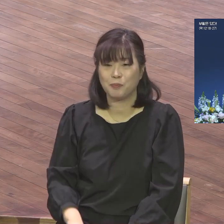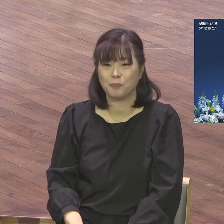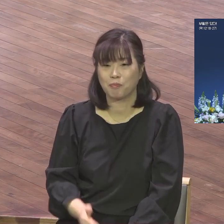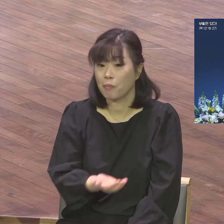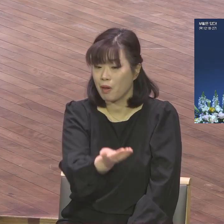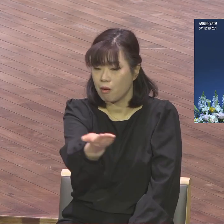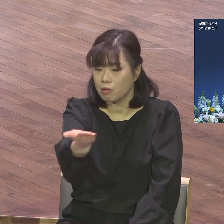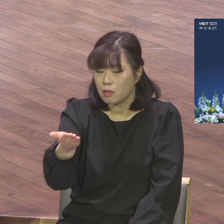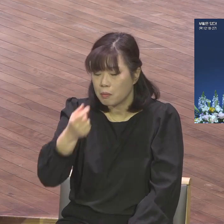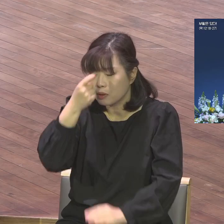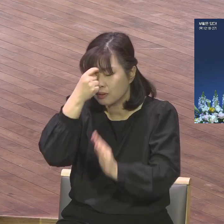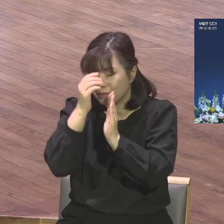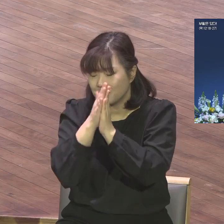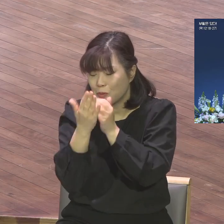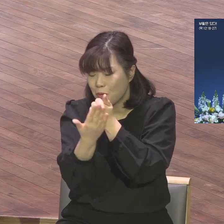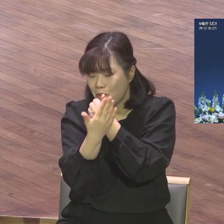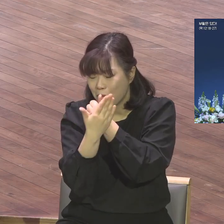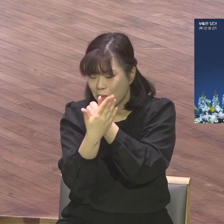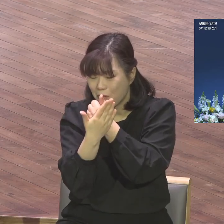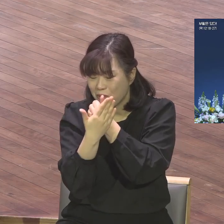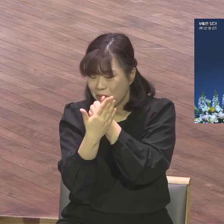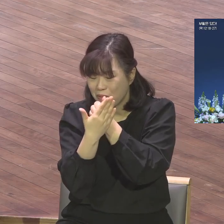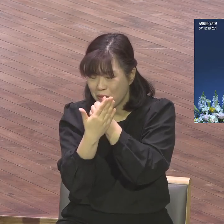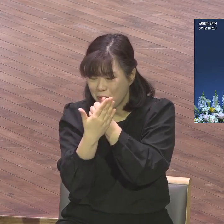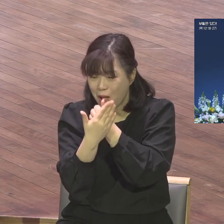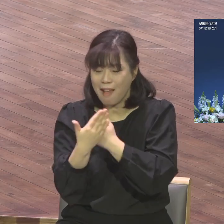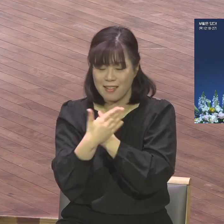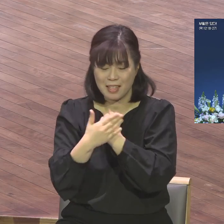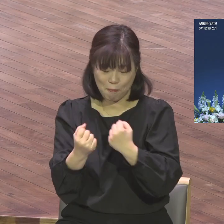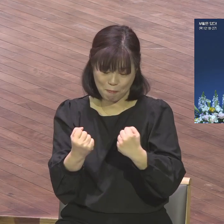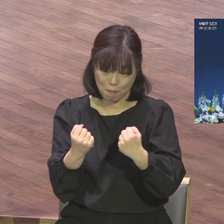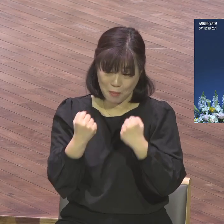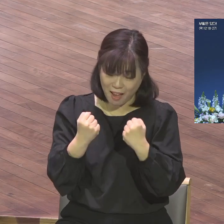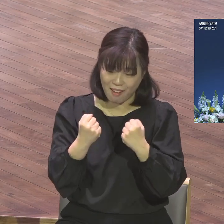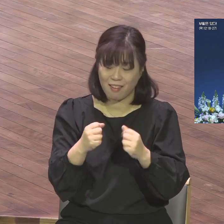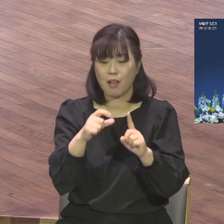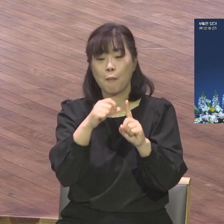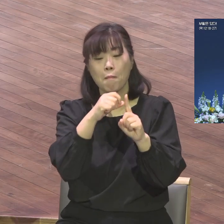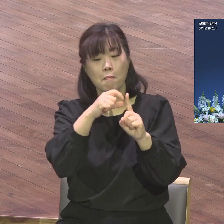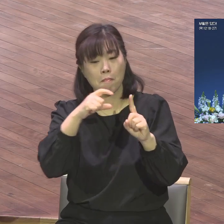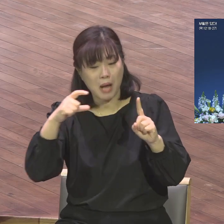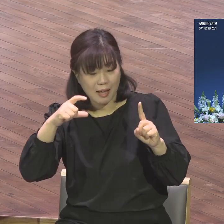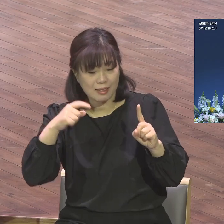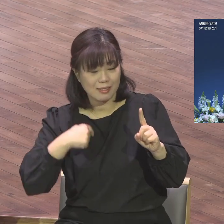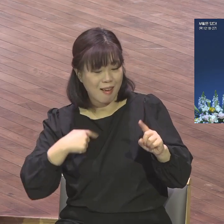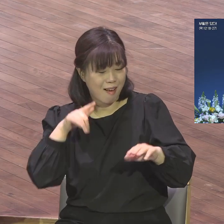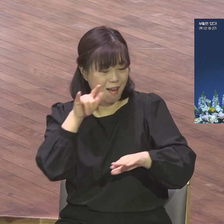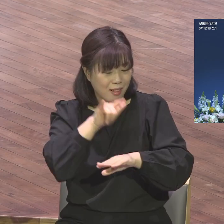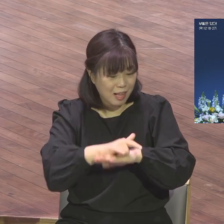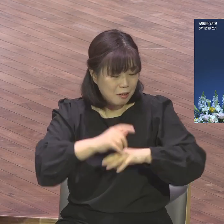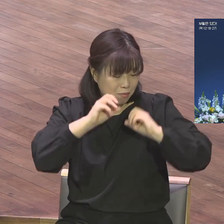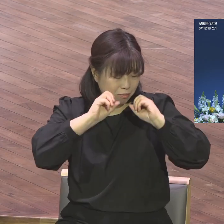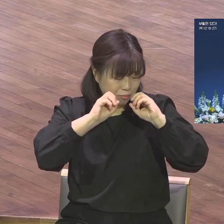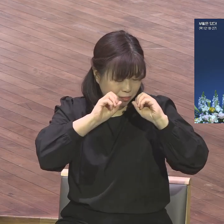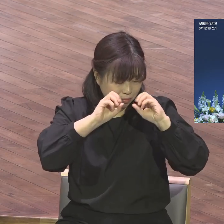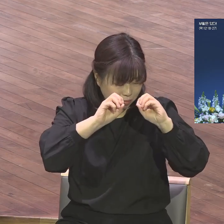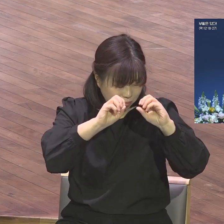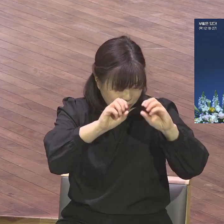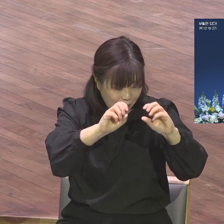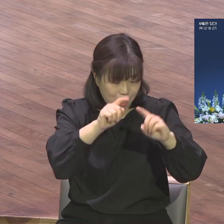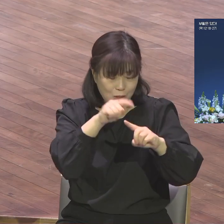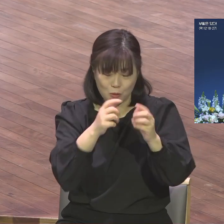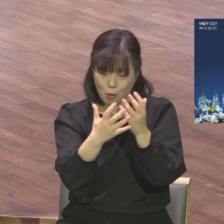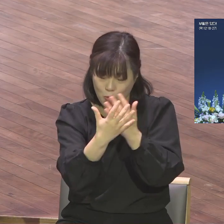덕분에 영적 싸움을 잘 싸우고 이 파키스탄에서 진행된 LTS와 또 전도 집회